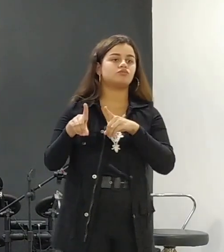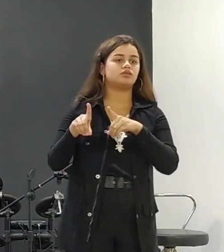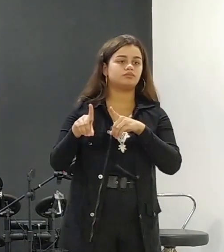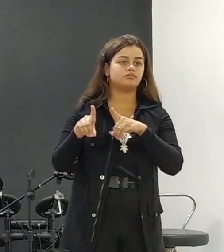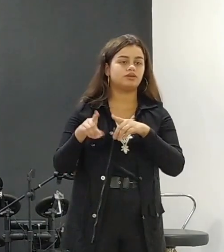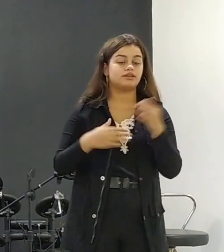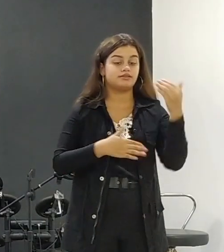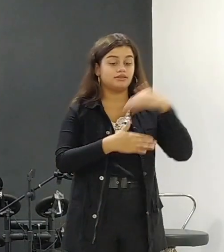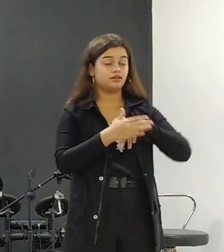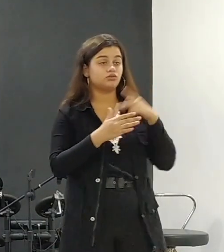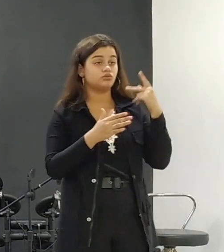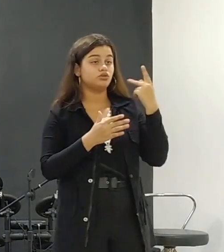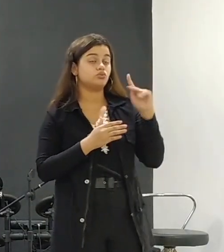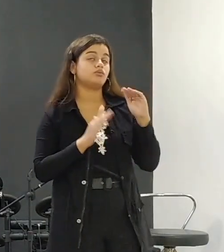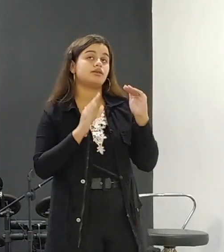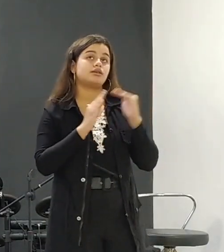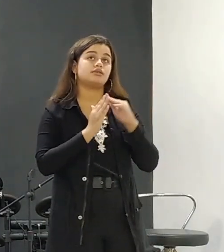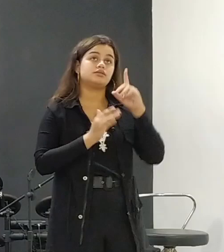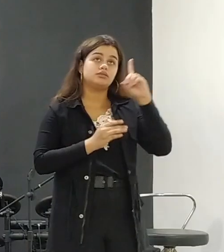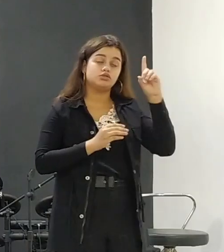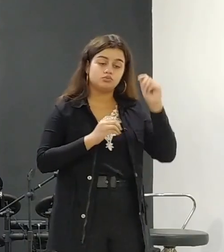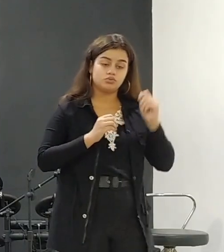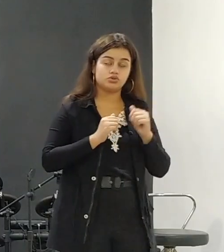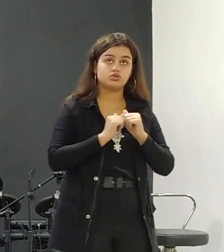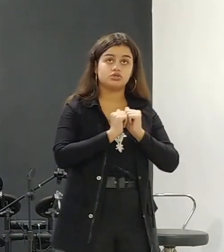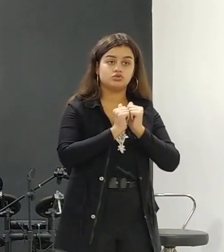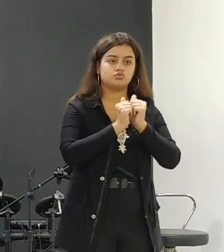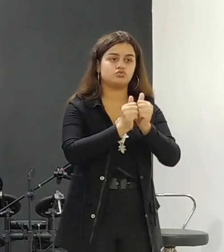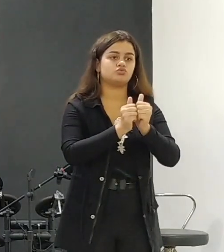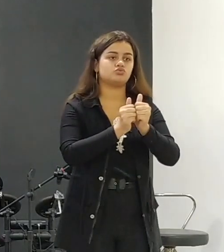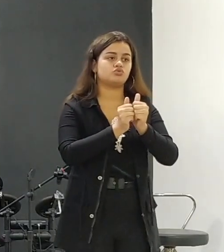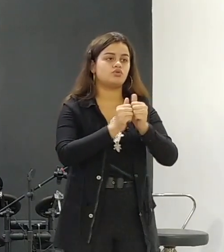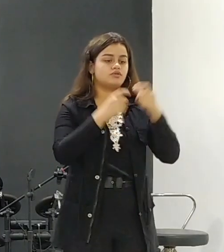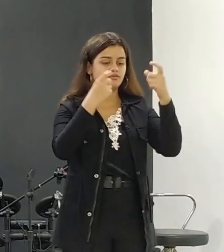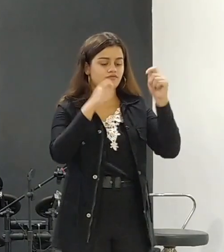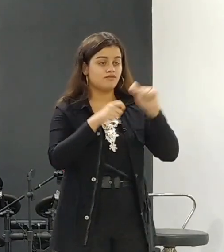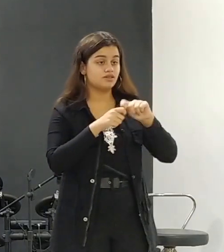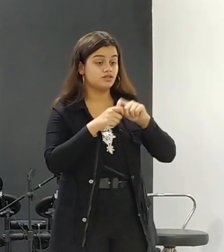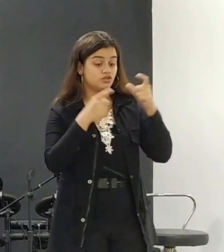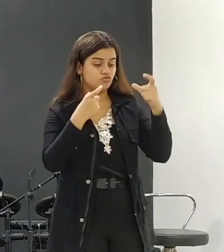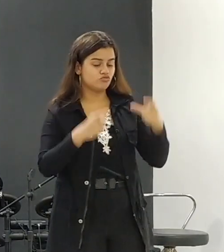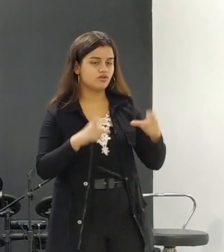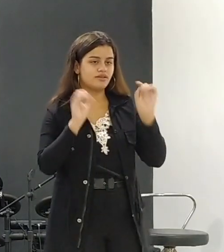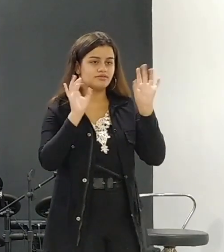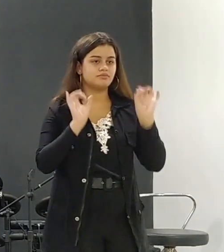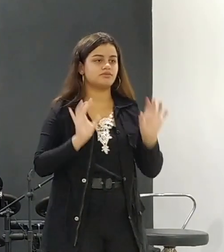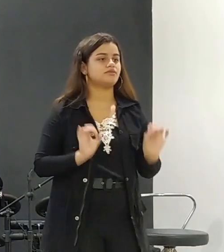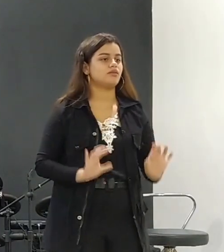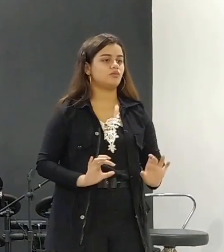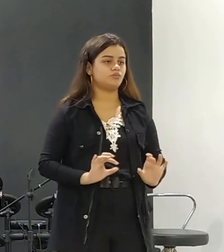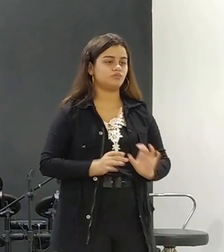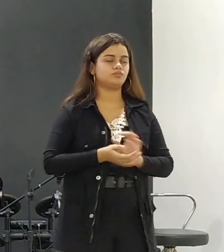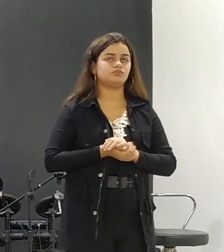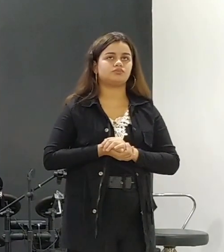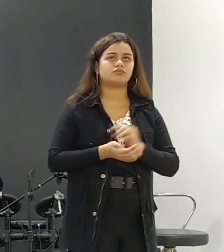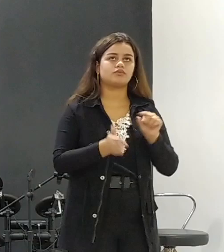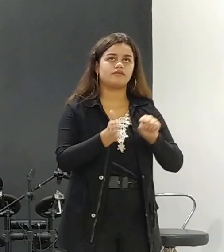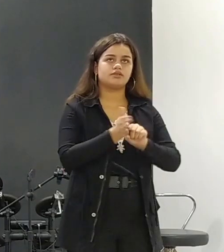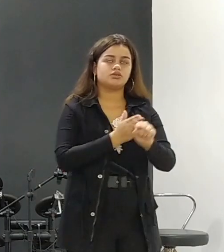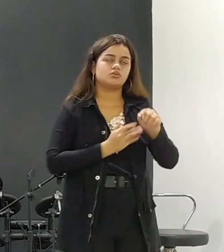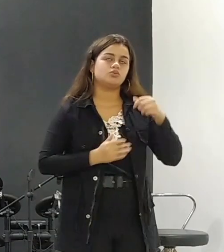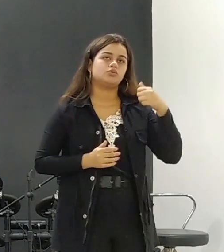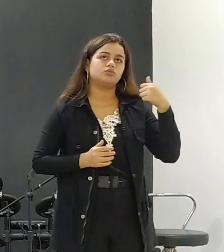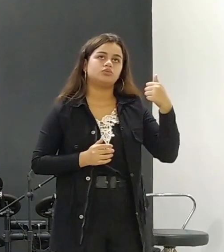que dentro da sua casa Deus possa estabelecer esse jardim que ele plantou para Adão e Eva. Vamos lá também para o versículo de